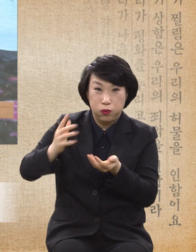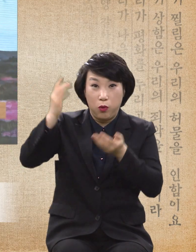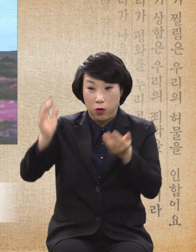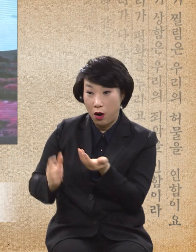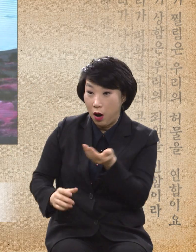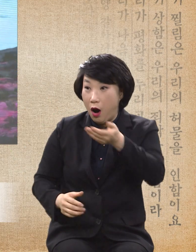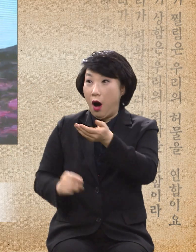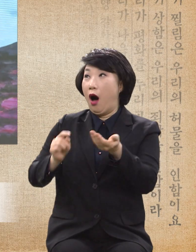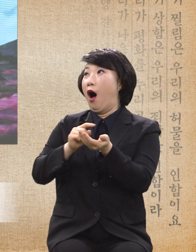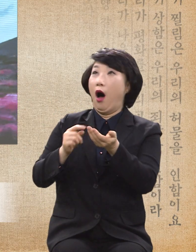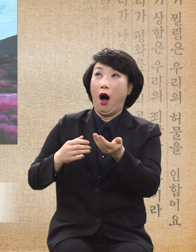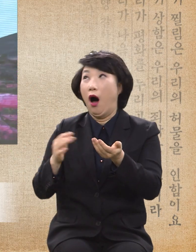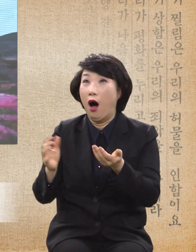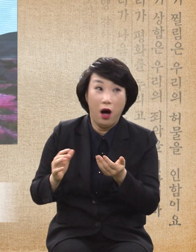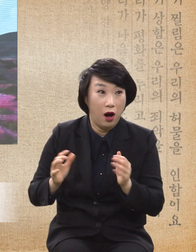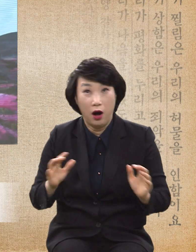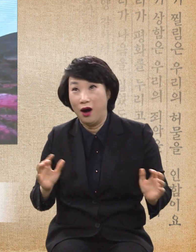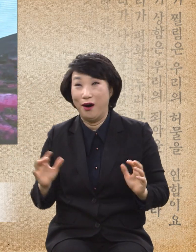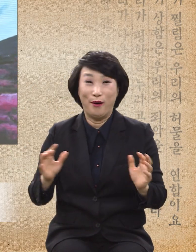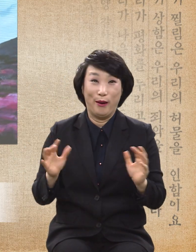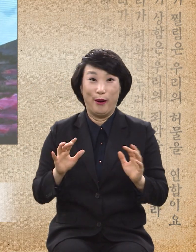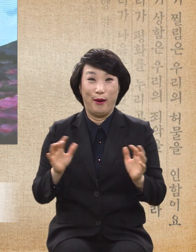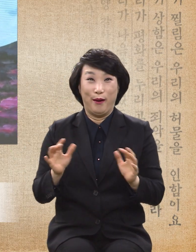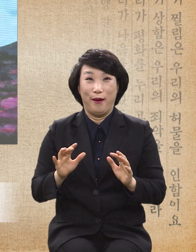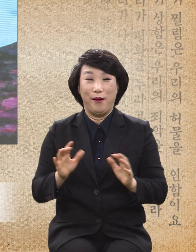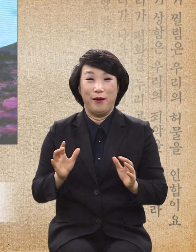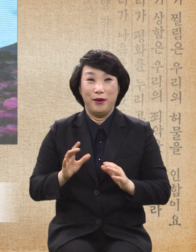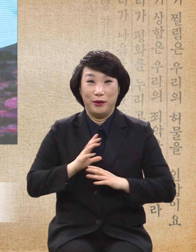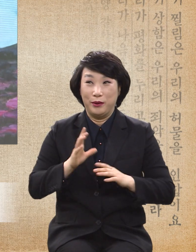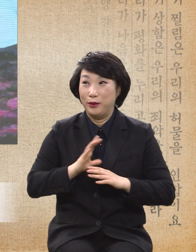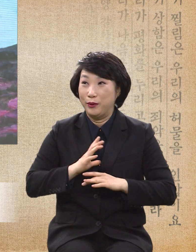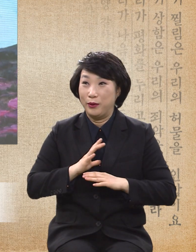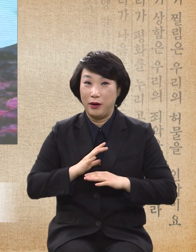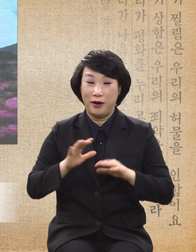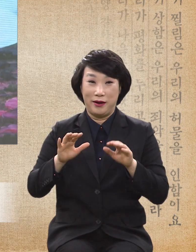야, 이제 죽게 되었구나 합니다.